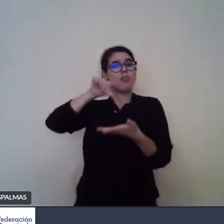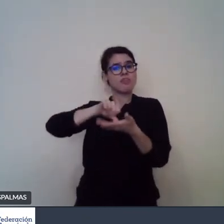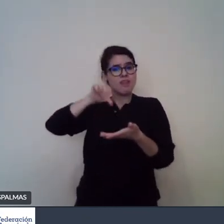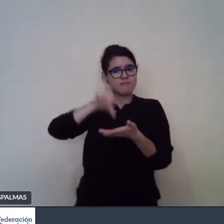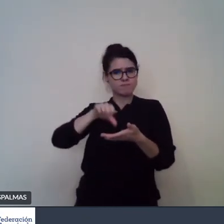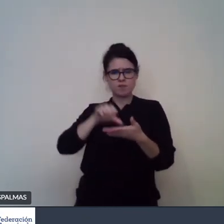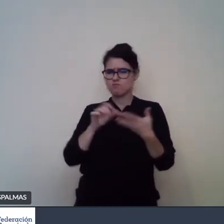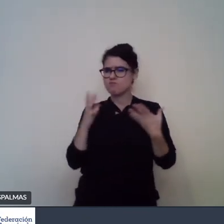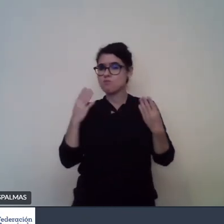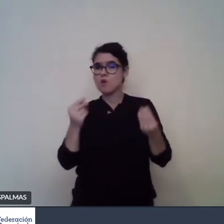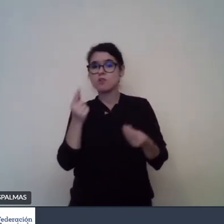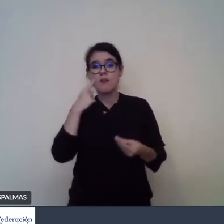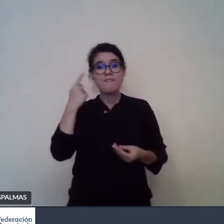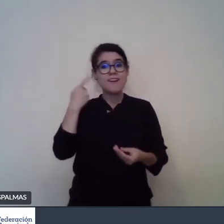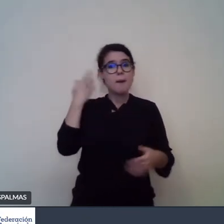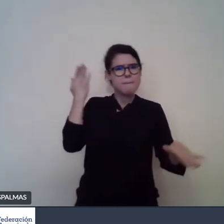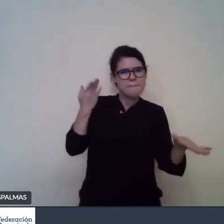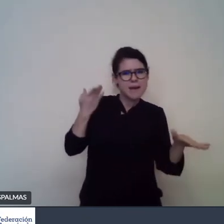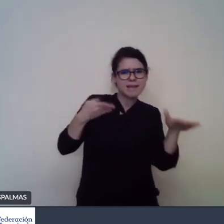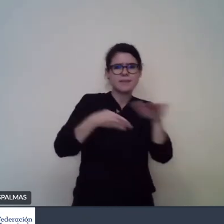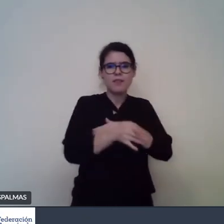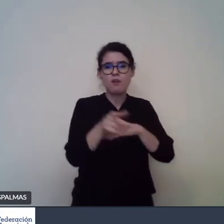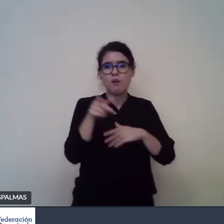En esta penetración, fijaros que ahora